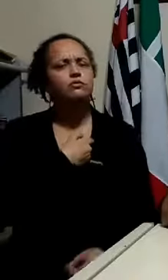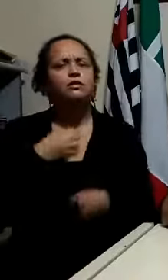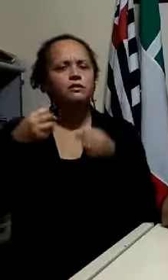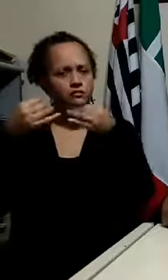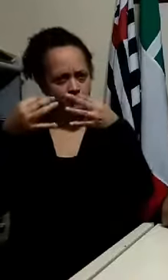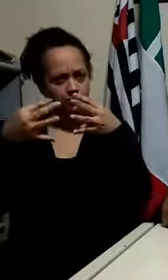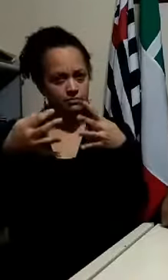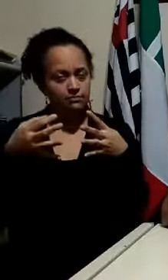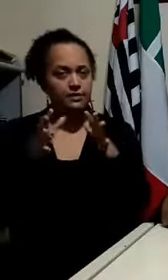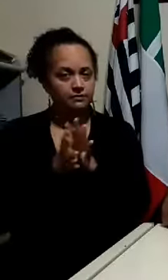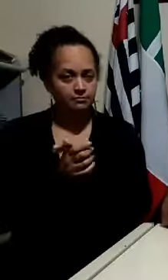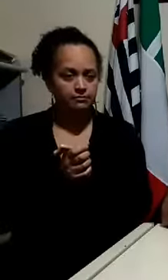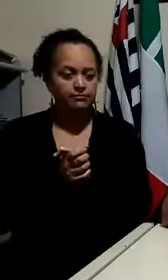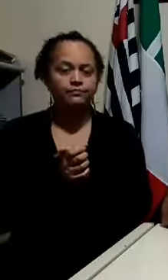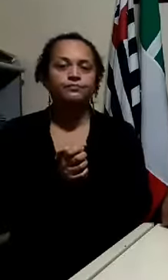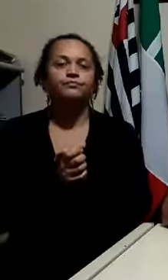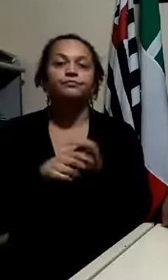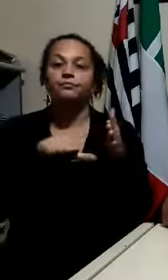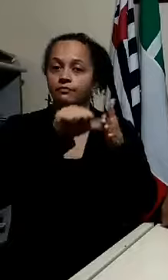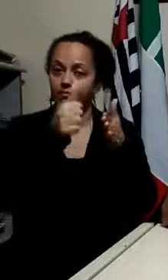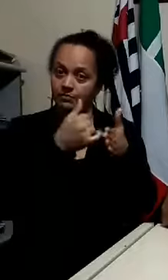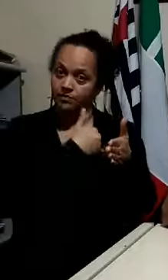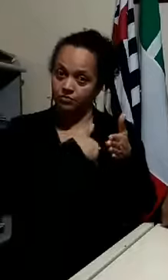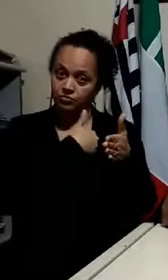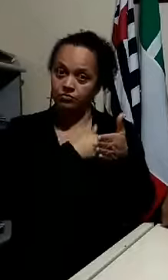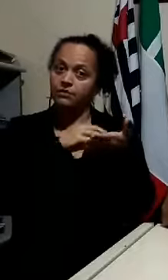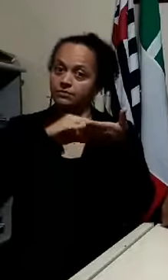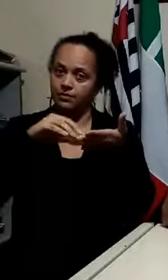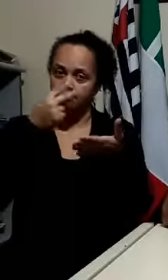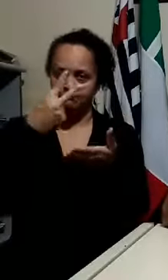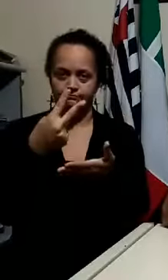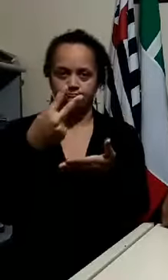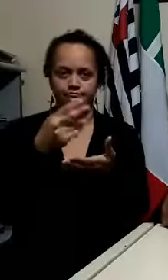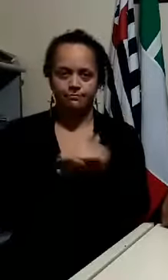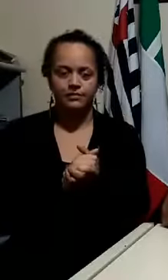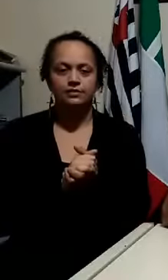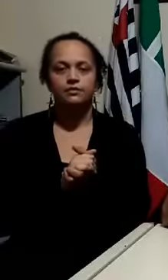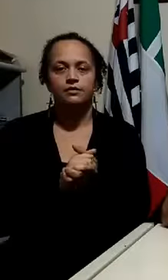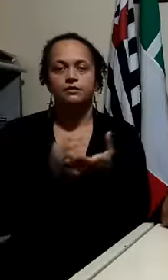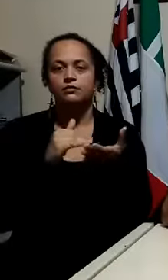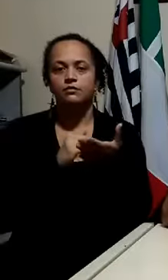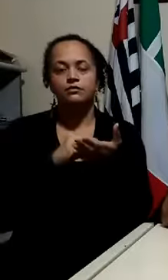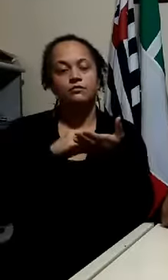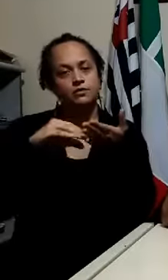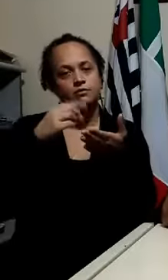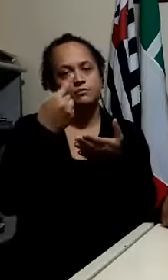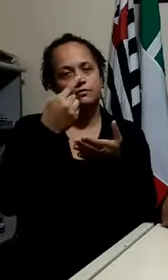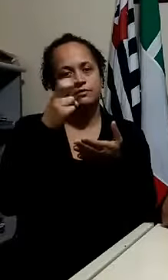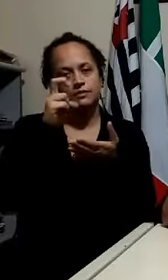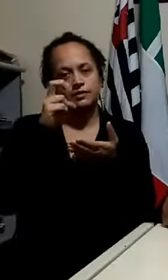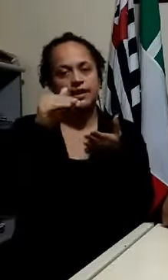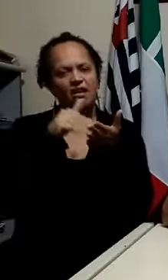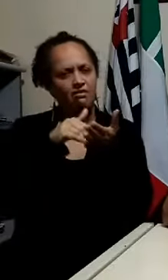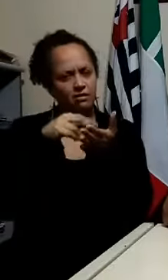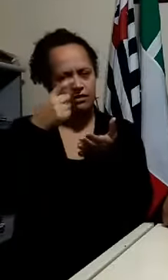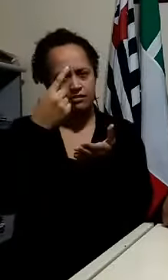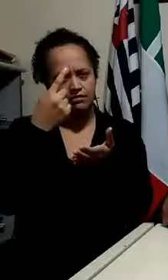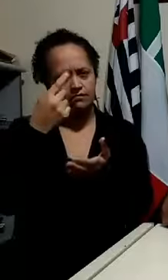João capítulo 2, do 15 ao 17, das 3 coisas que há no mundo, né? Que